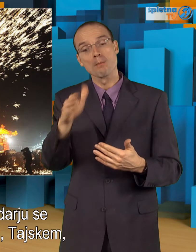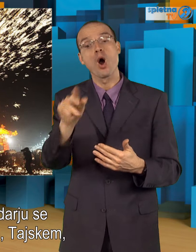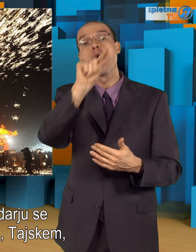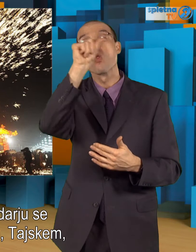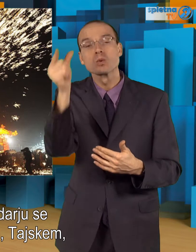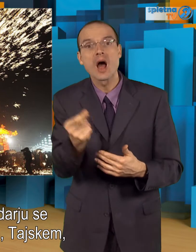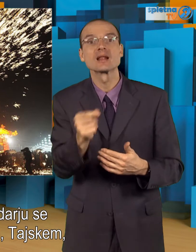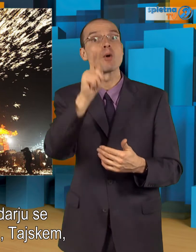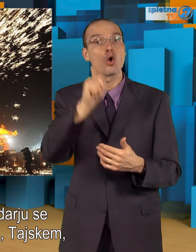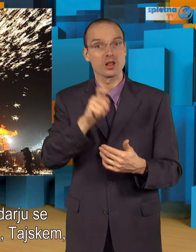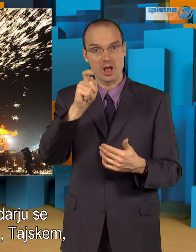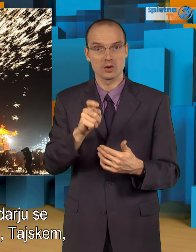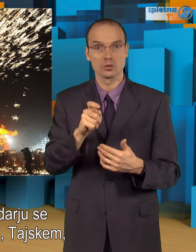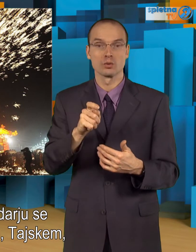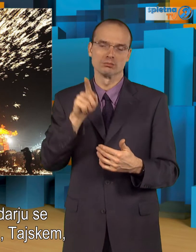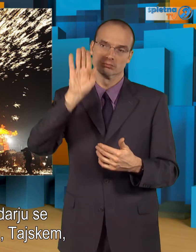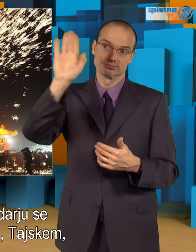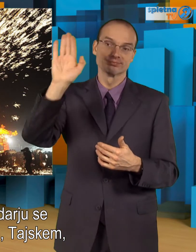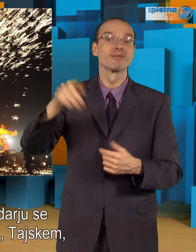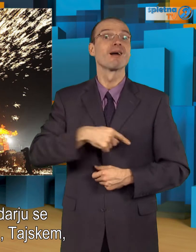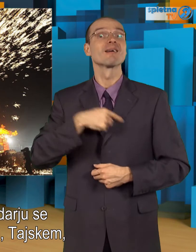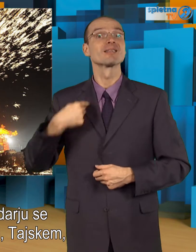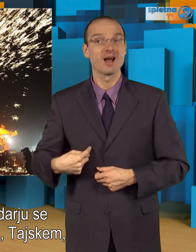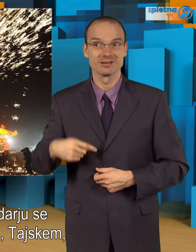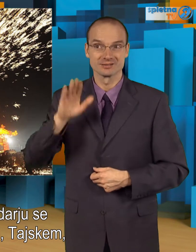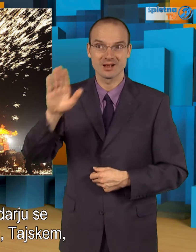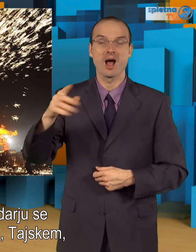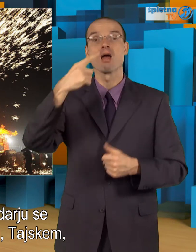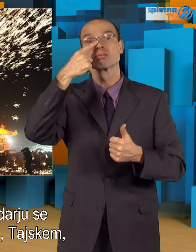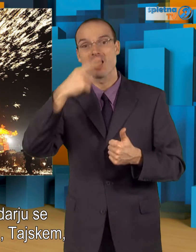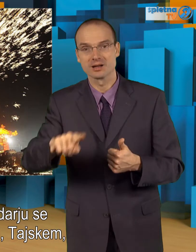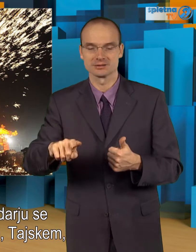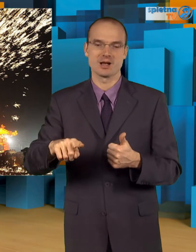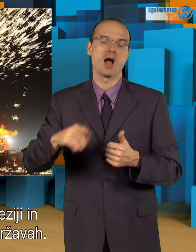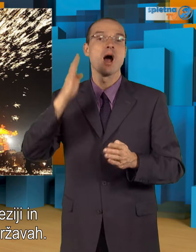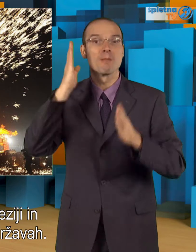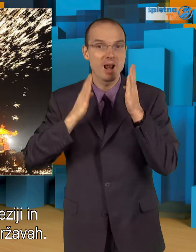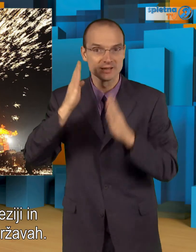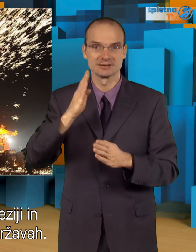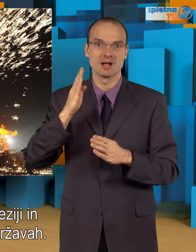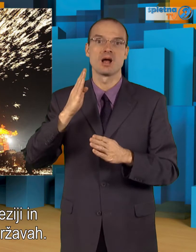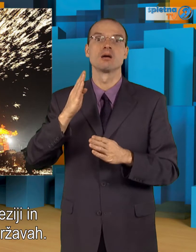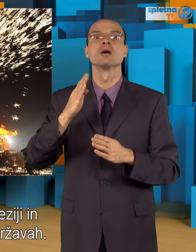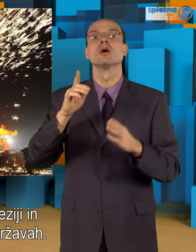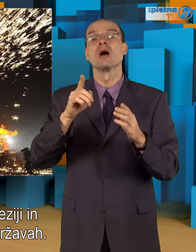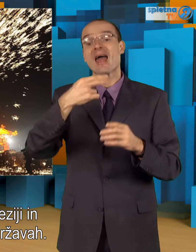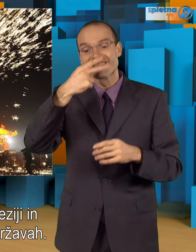Po lunarnem koledarju se ravnajo na Kitajskem, Tajskem, v Indoneziji, Maleziji in v drugih azijskih državah.